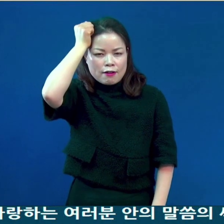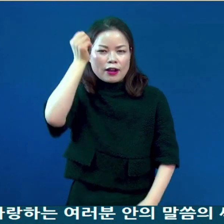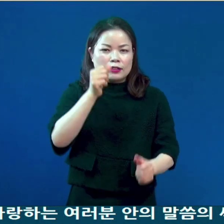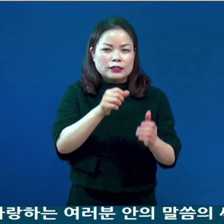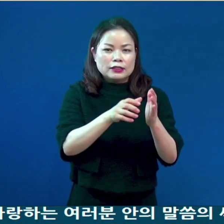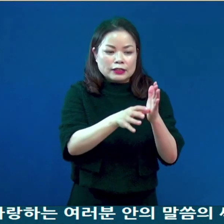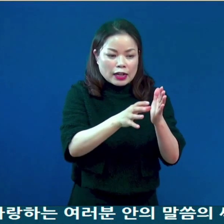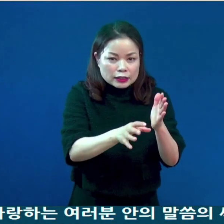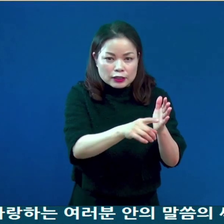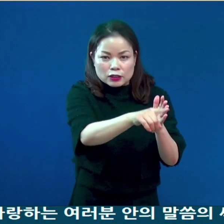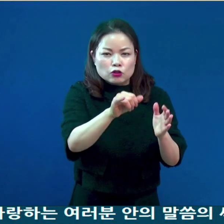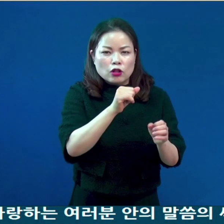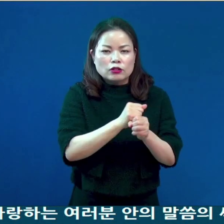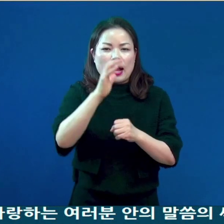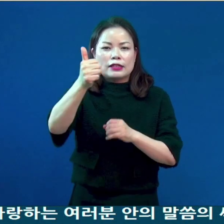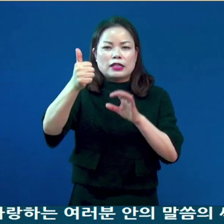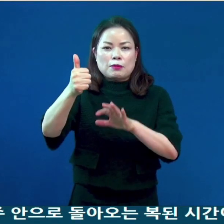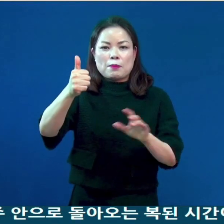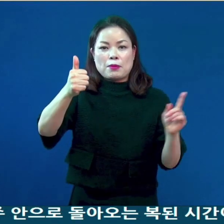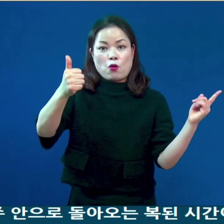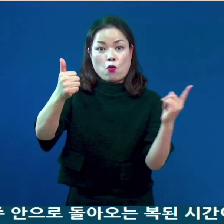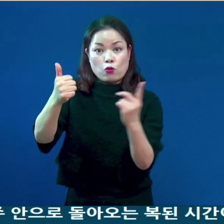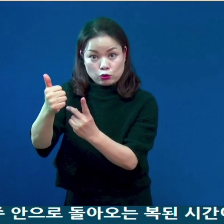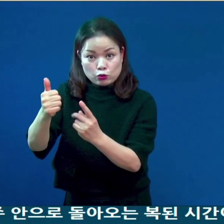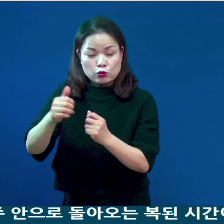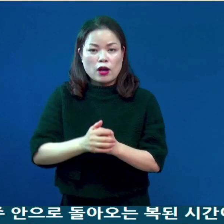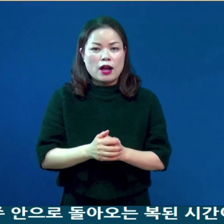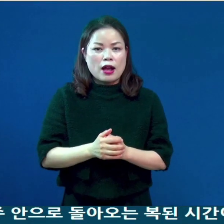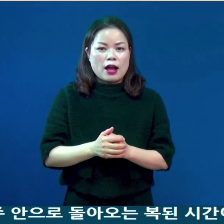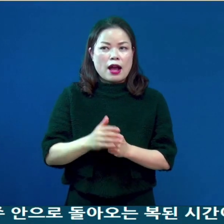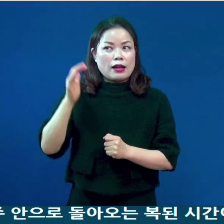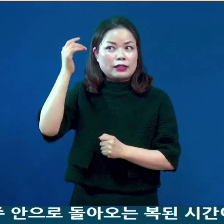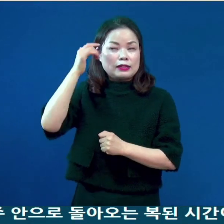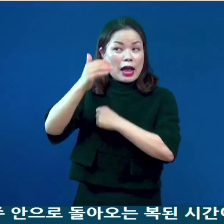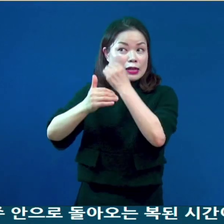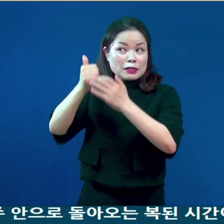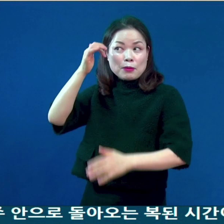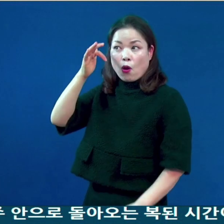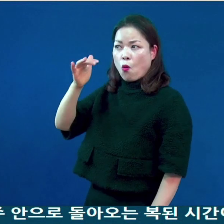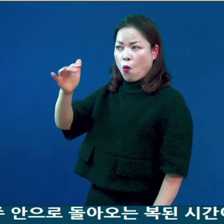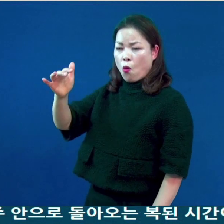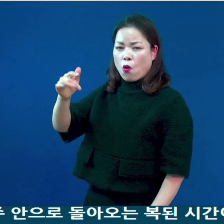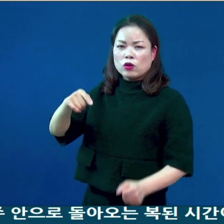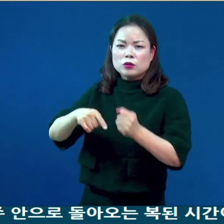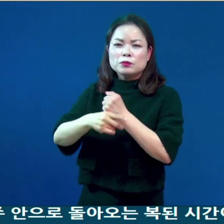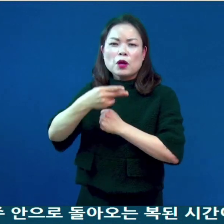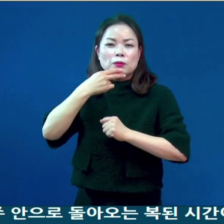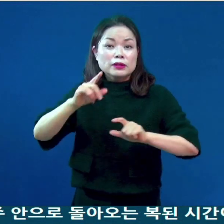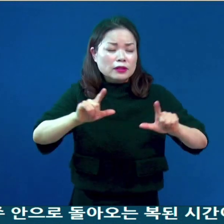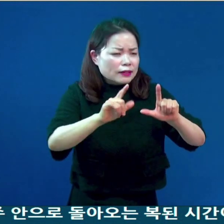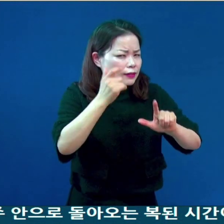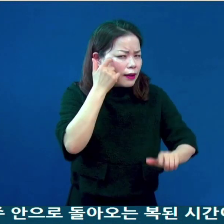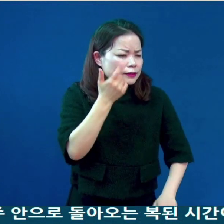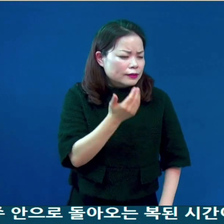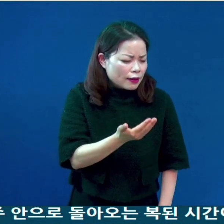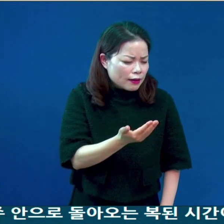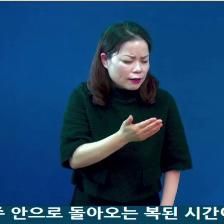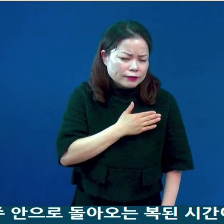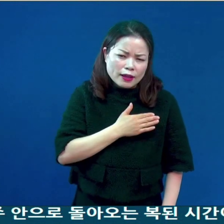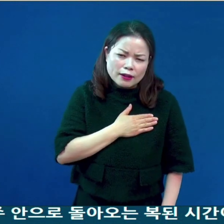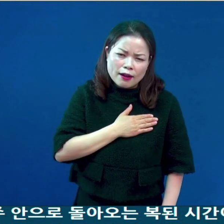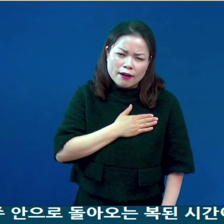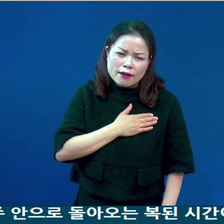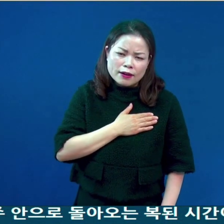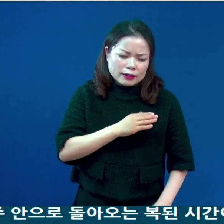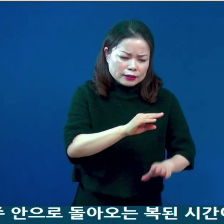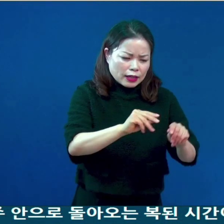때마다 내가 하나님 앞으로 돌아갈 수 있고 하나님 안을 사모할 수 있고 내가 무의미한 삶을 사는 것 아닌가, 정말 내가